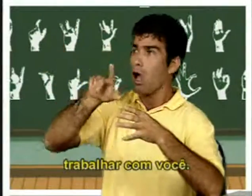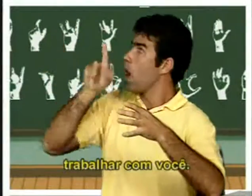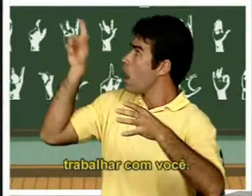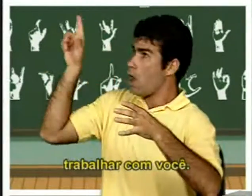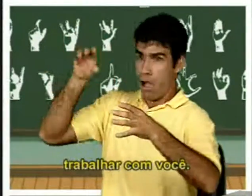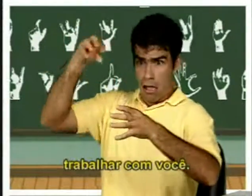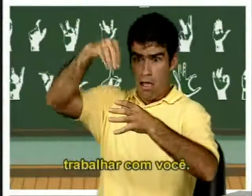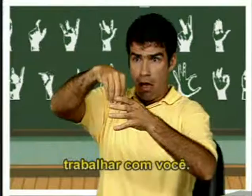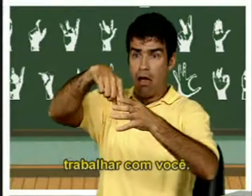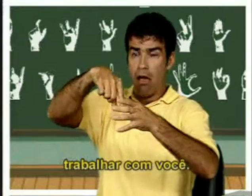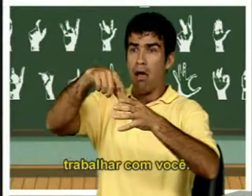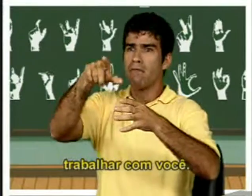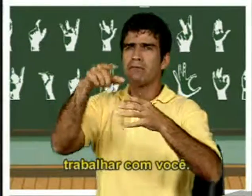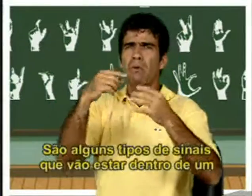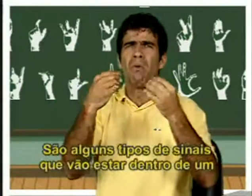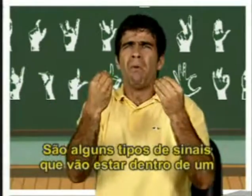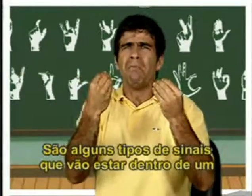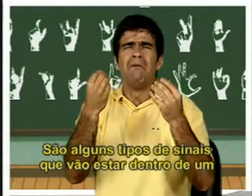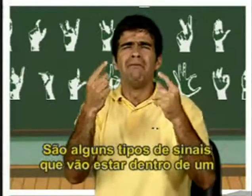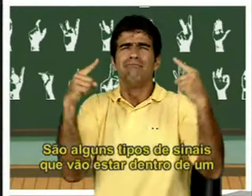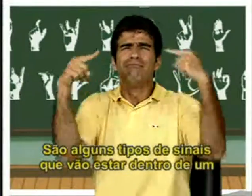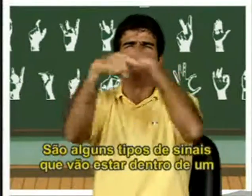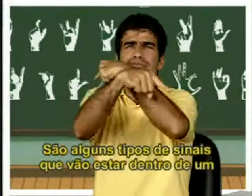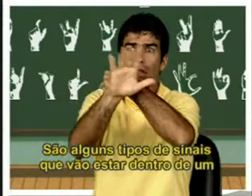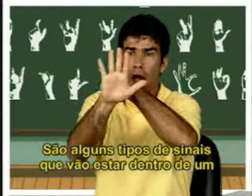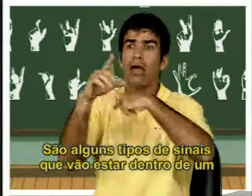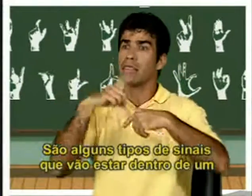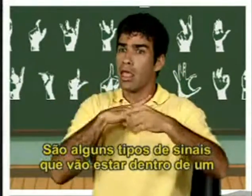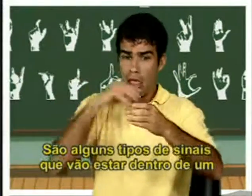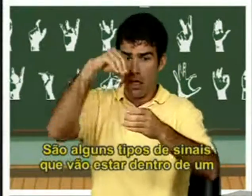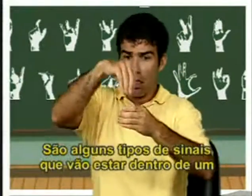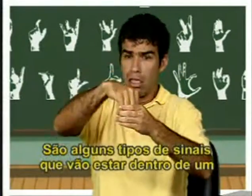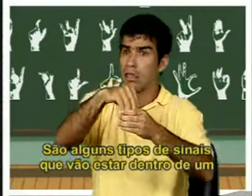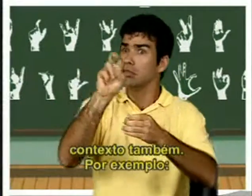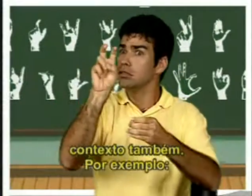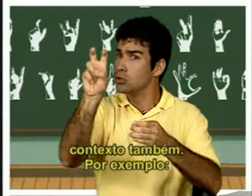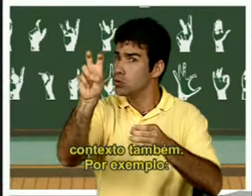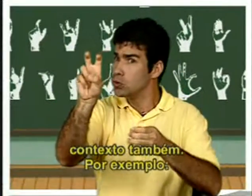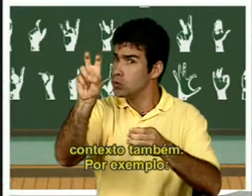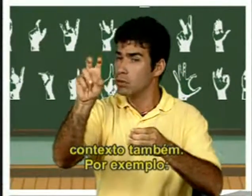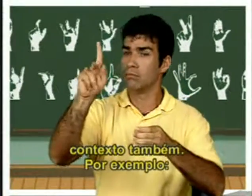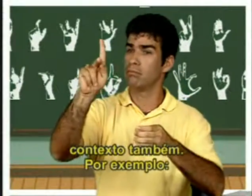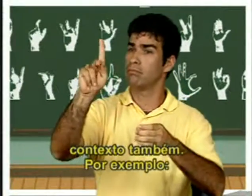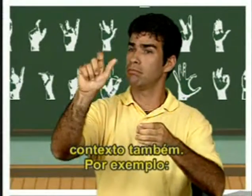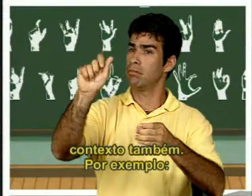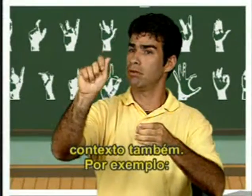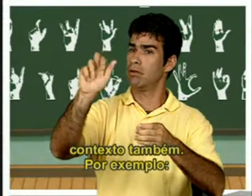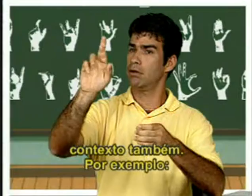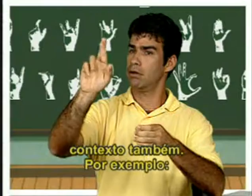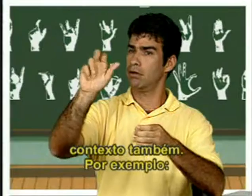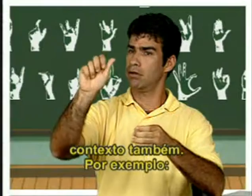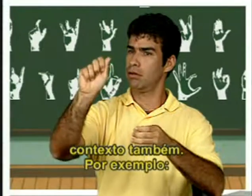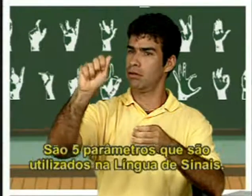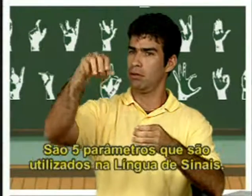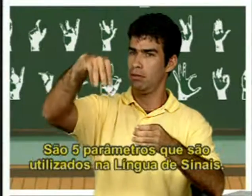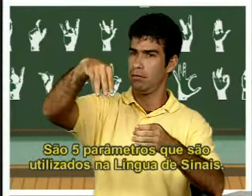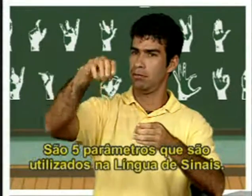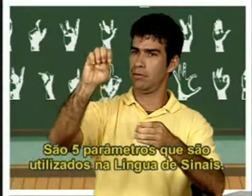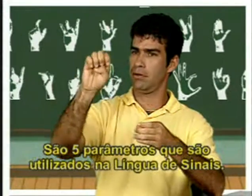para trabalhar com você. São alguns tipos de sinais que vão estar dentro de um contexto também. Por exemplo, são 5 parâmetros